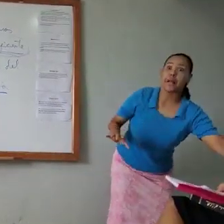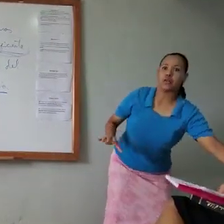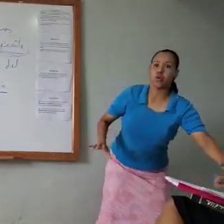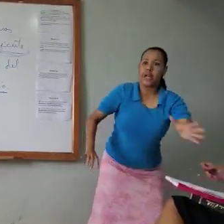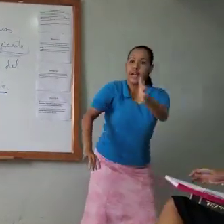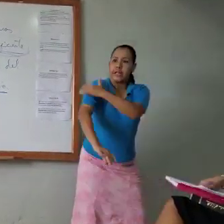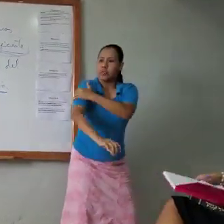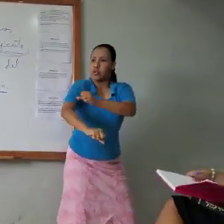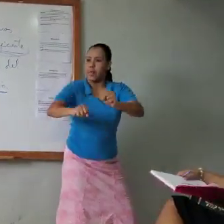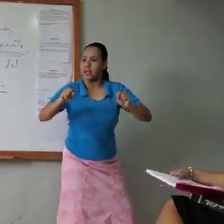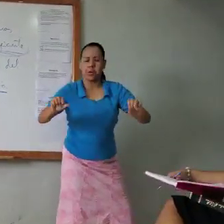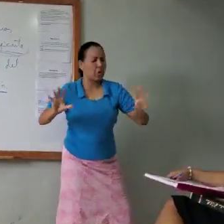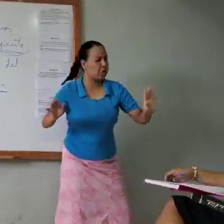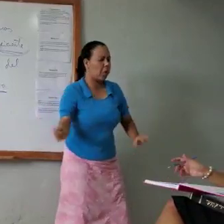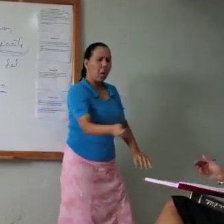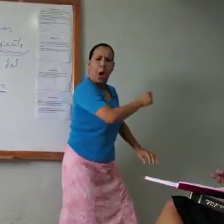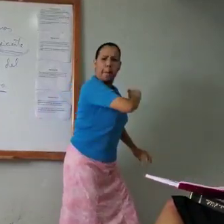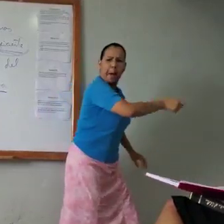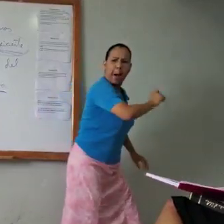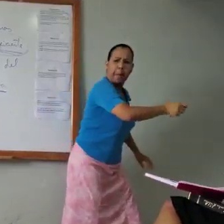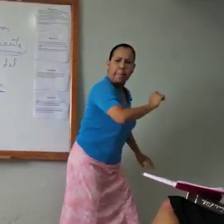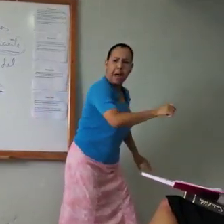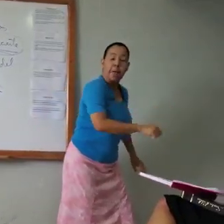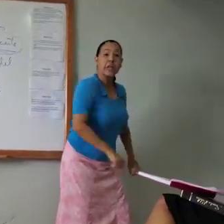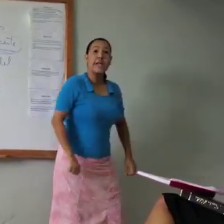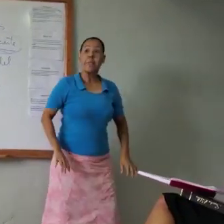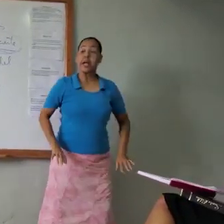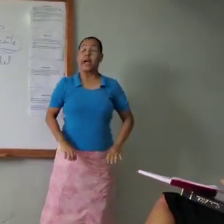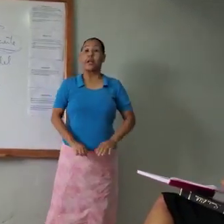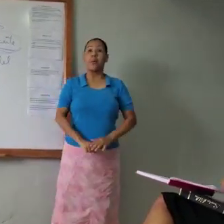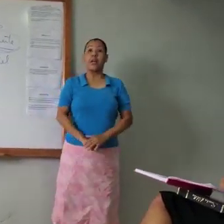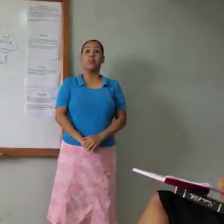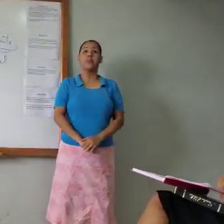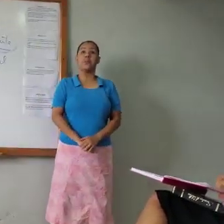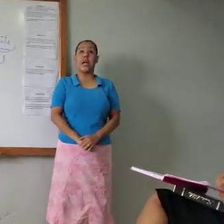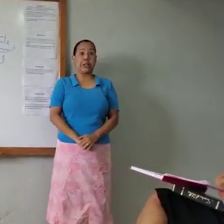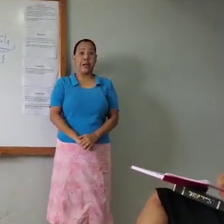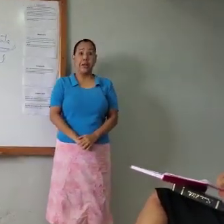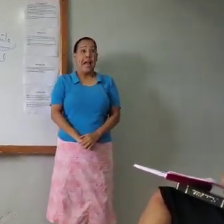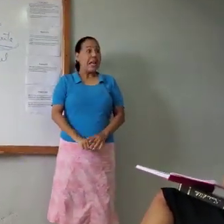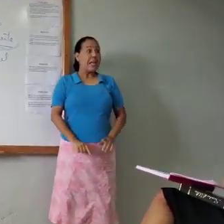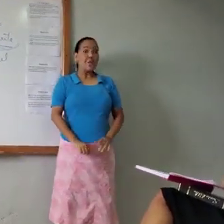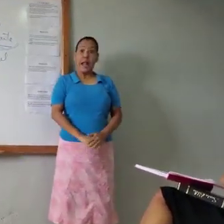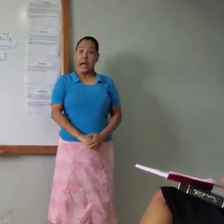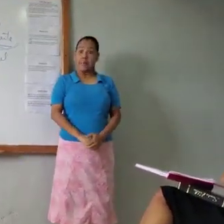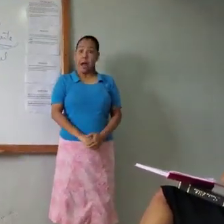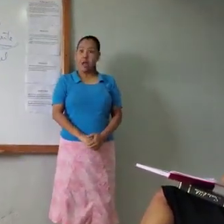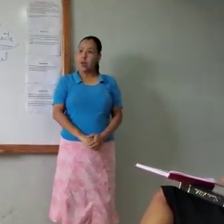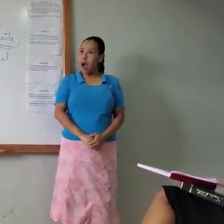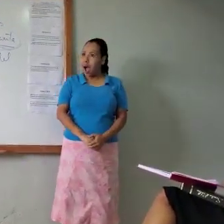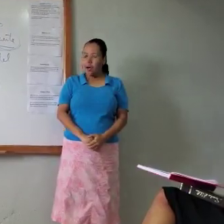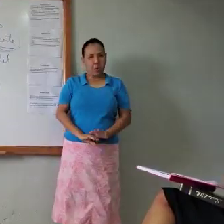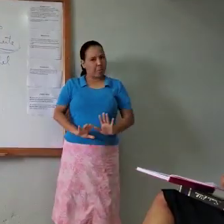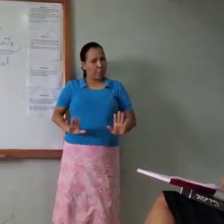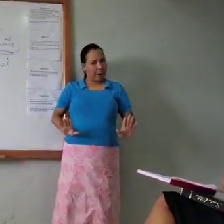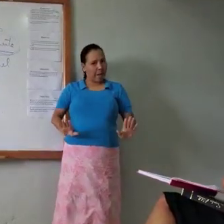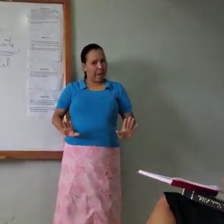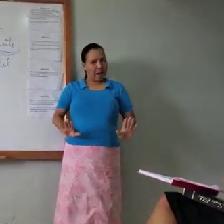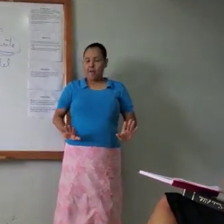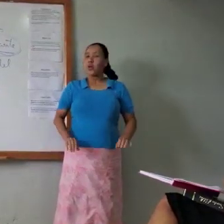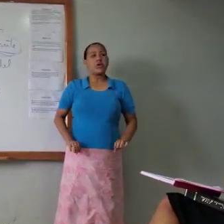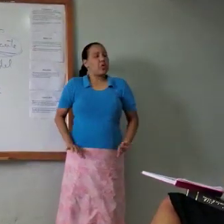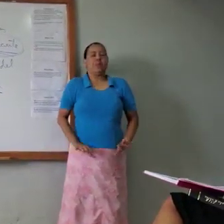selecciono el brazo, que ahí es que ella tiene mucha paz, yo no sé lo que, y ella mira, se quedó, mira, así, ni una lágrima, y yo, ah, no hay